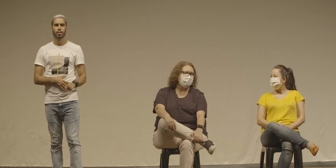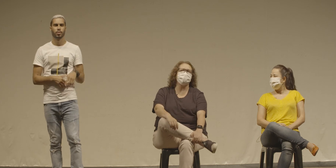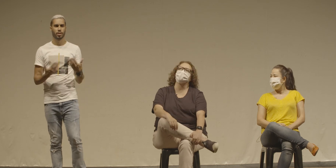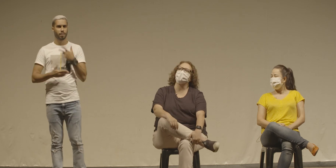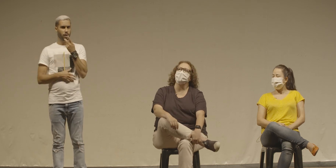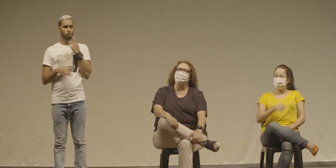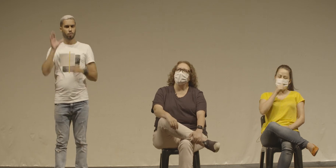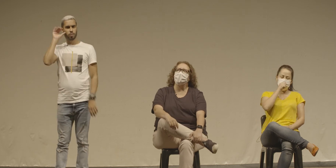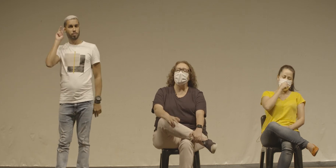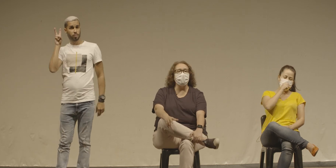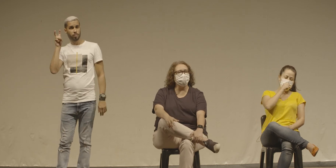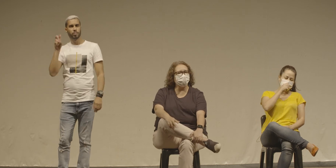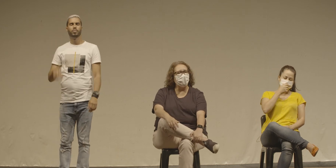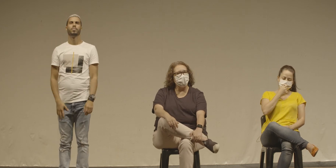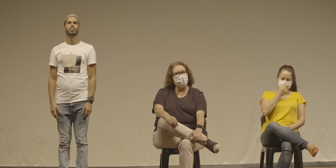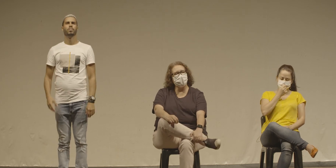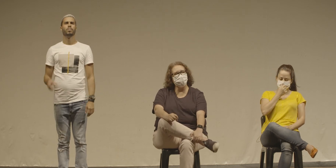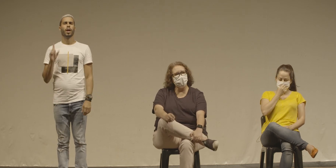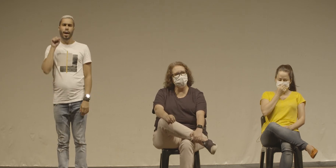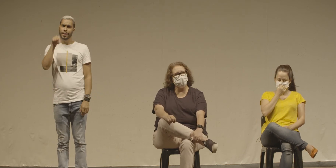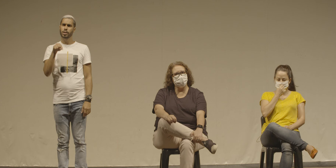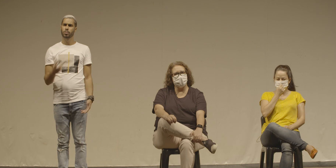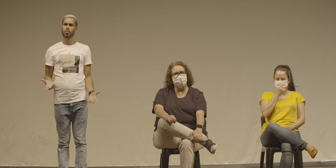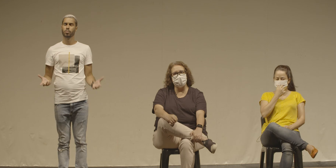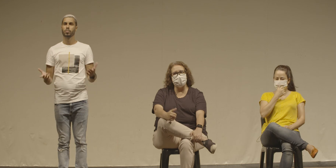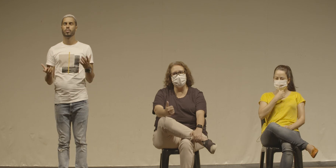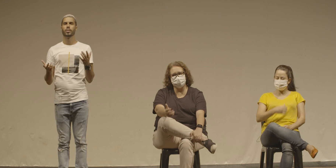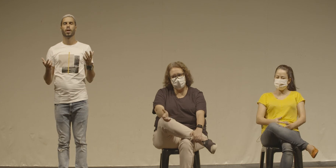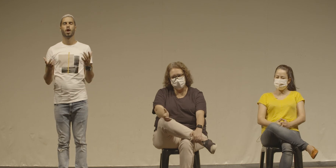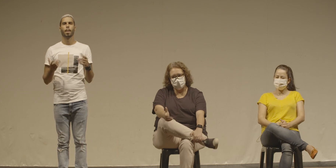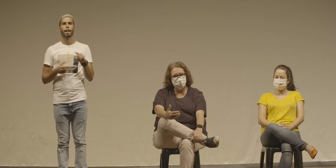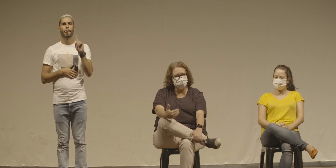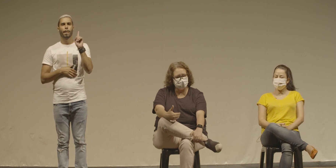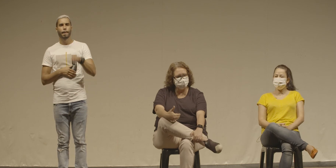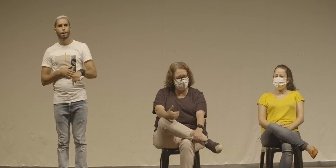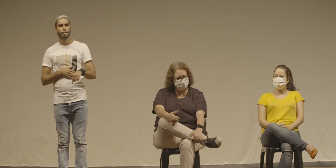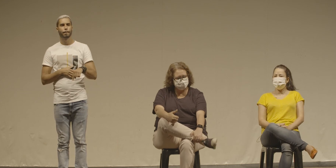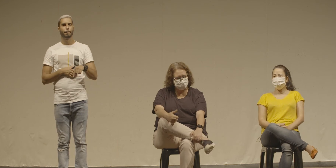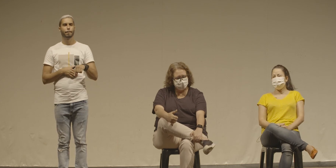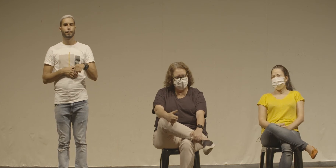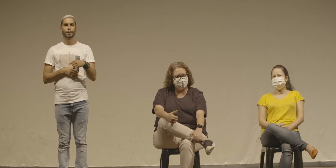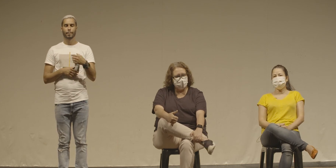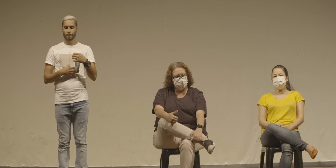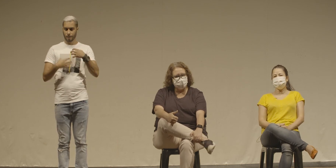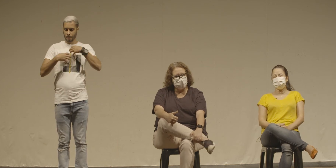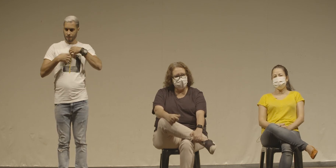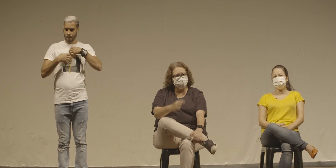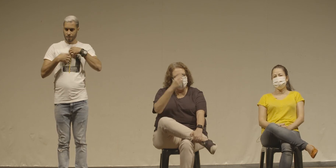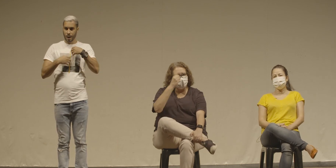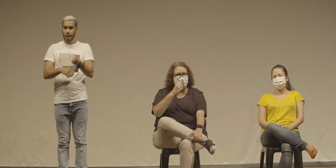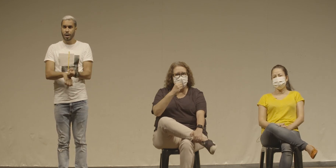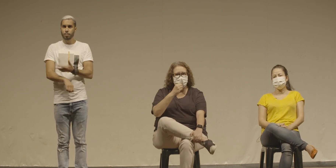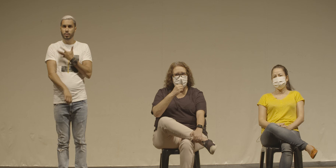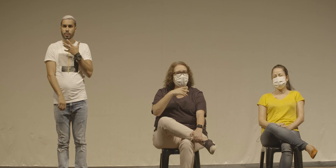curiosidades, digamos assim, é isso, sabe? É ter visto, ter presenciado a emoção delas em